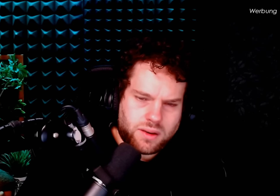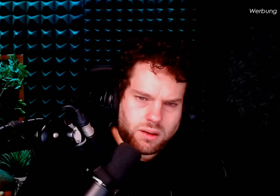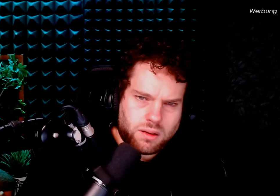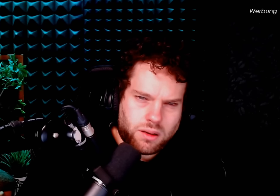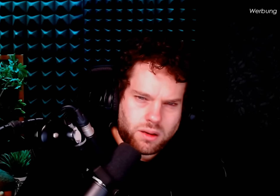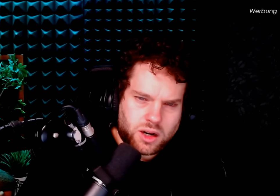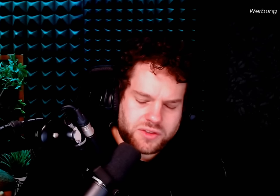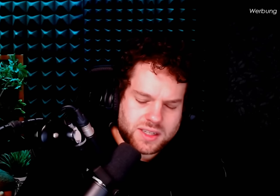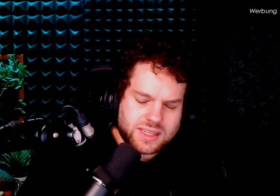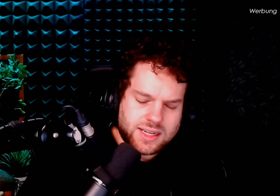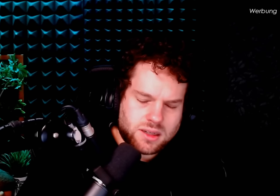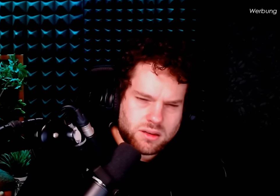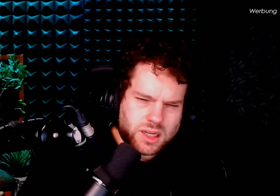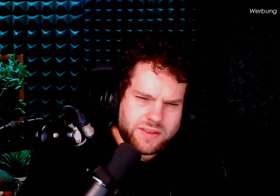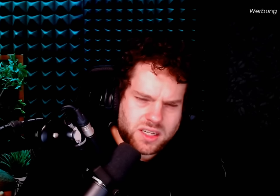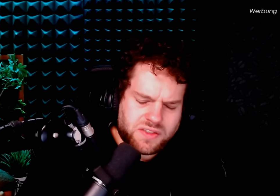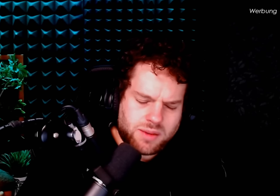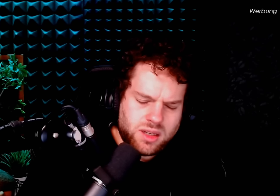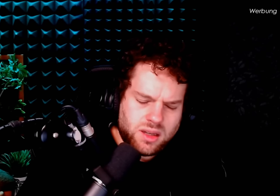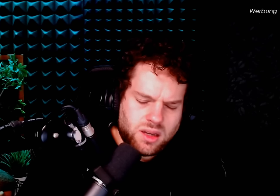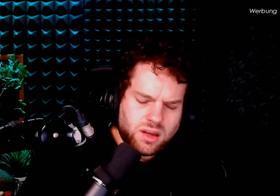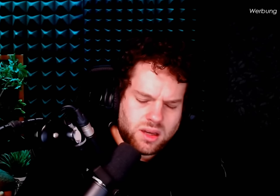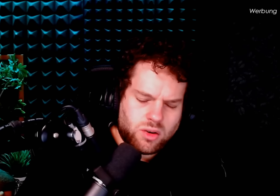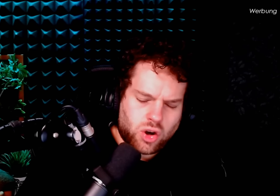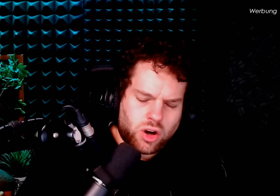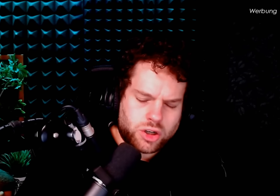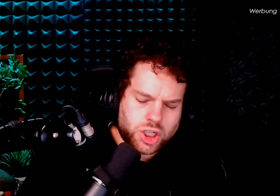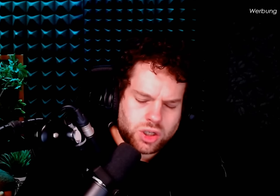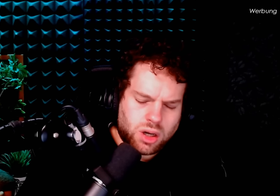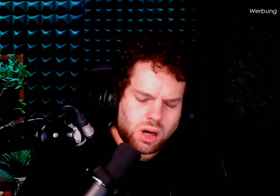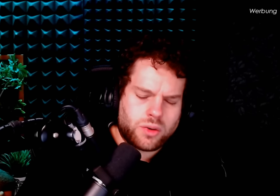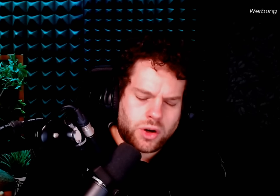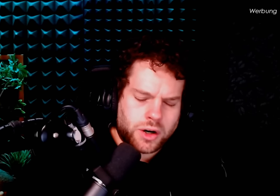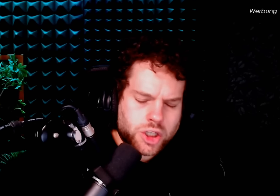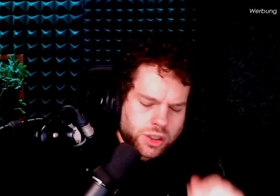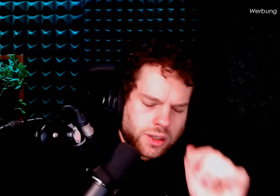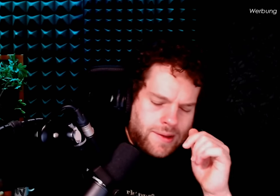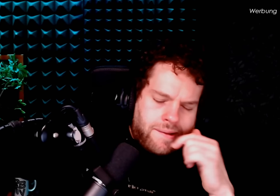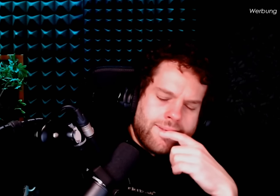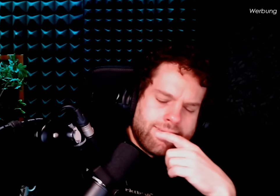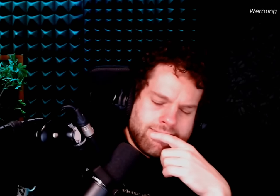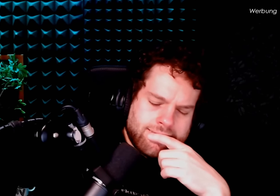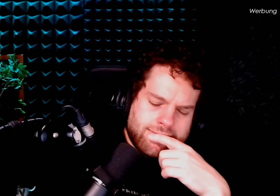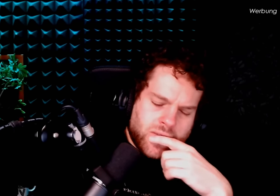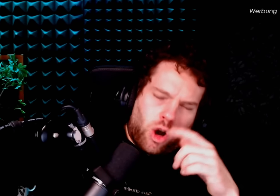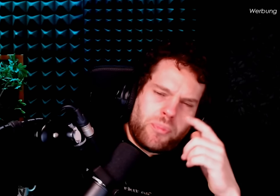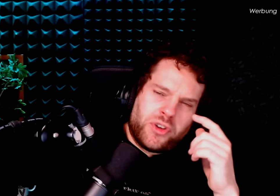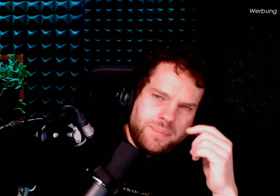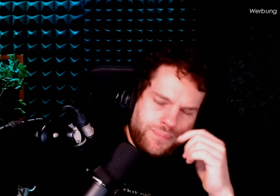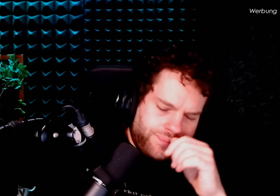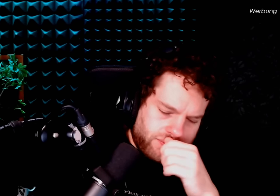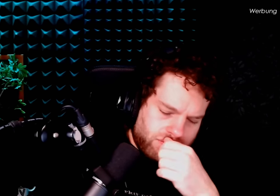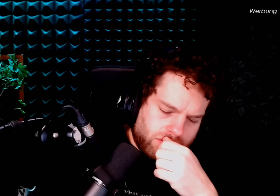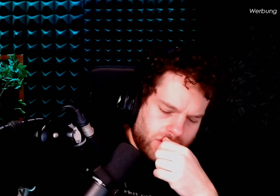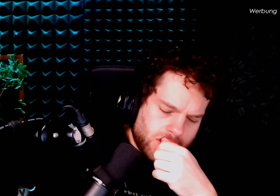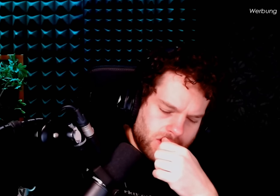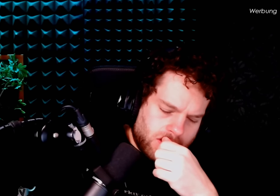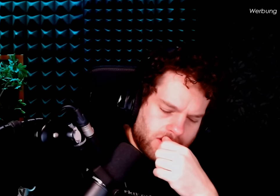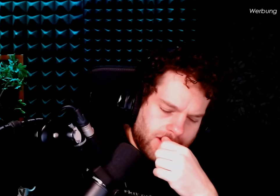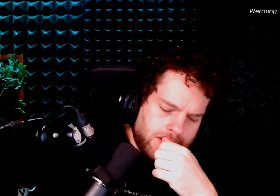auf der Seite. Okay, welche Farbe? Orange. Orange. Kropfe. Okay.